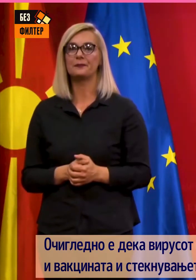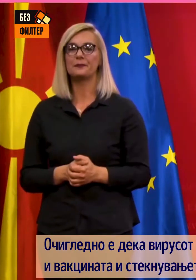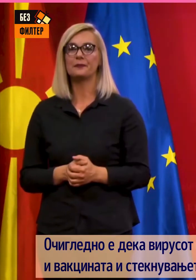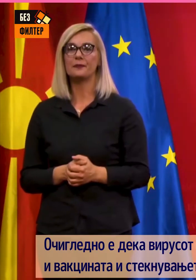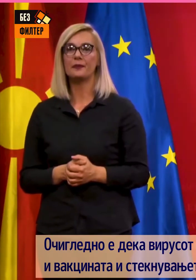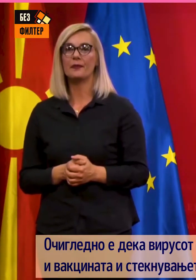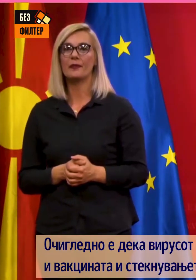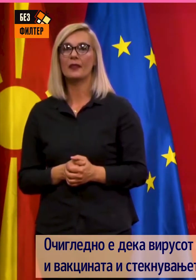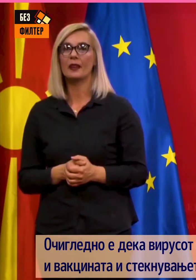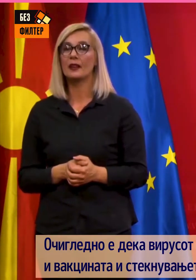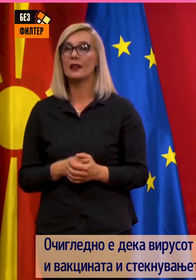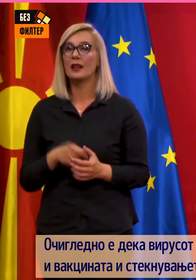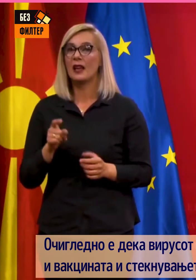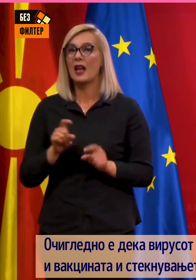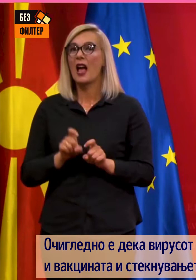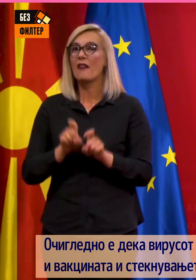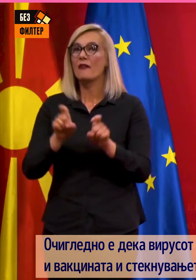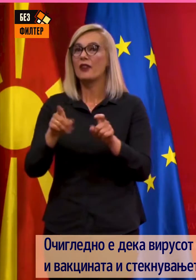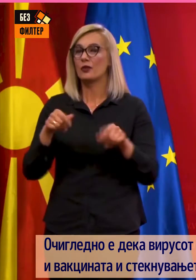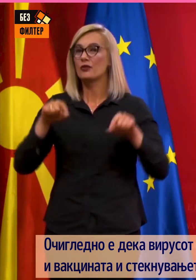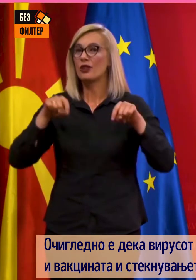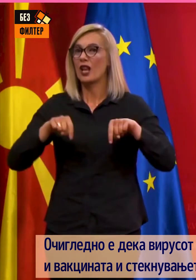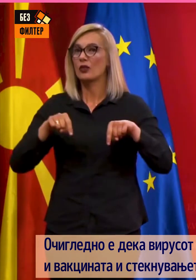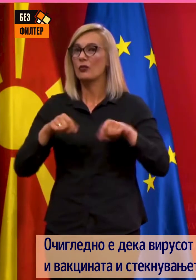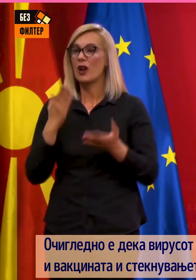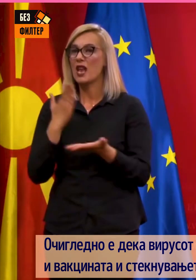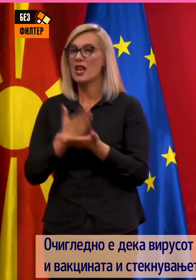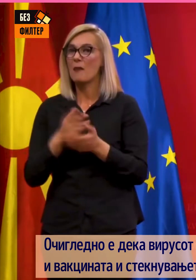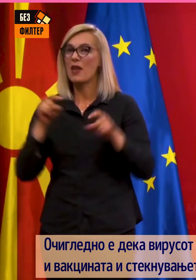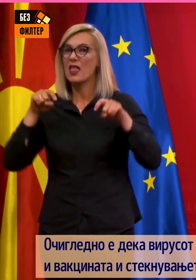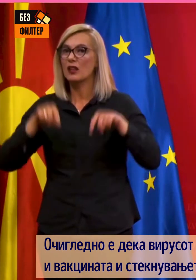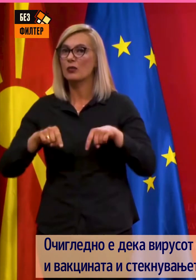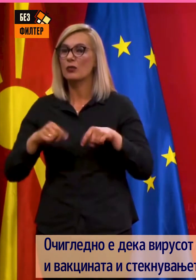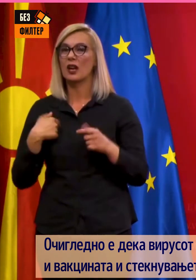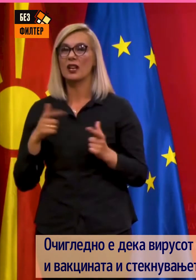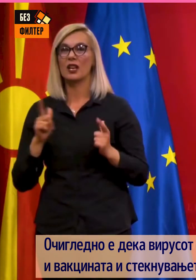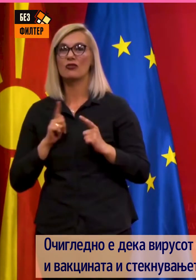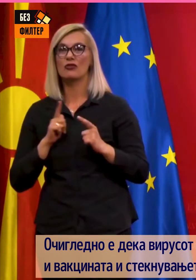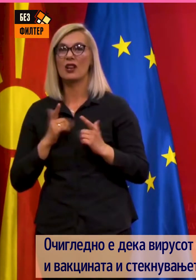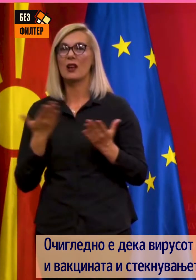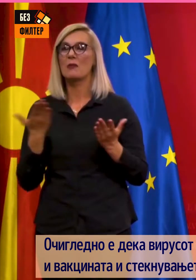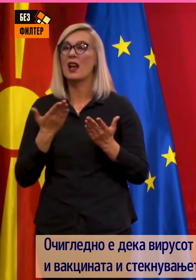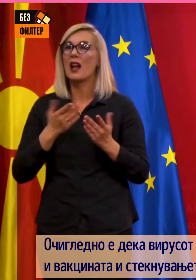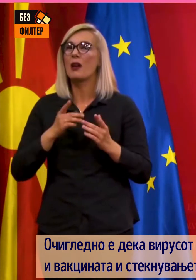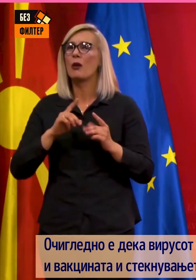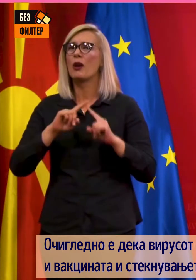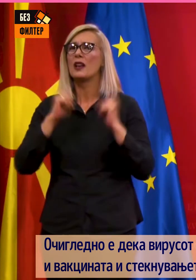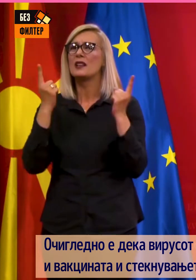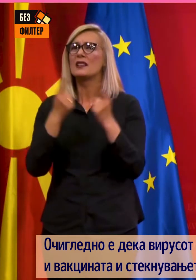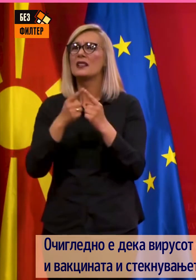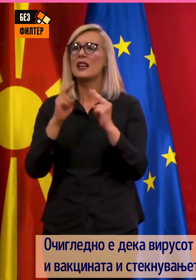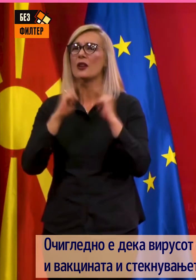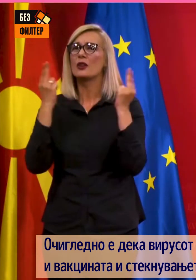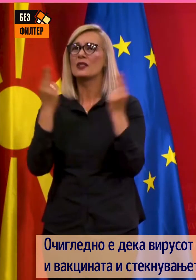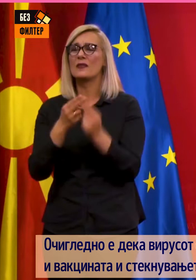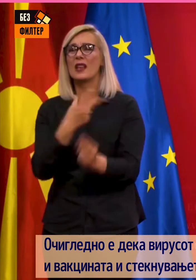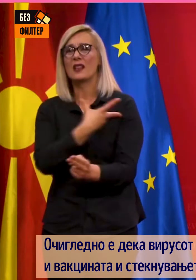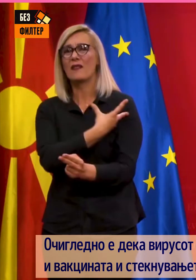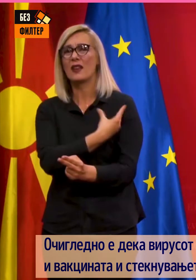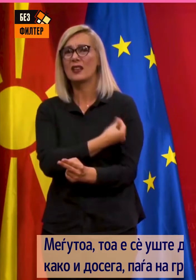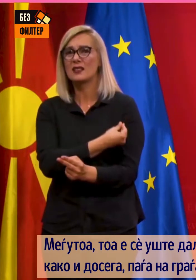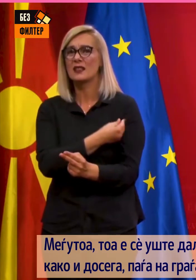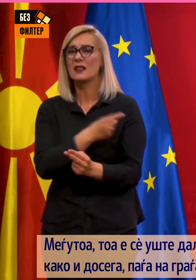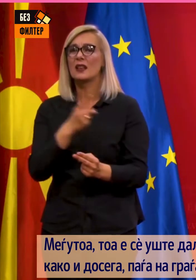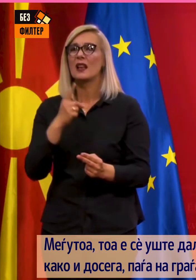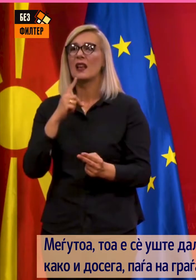Очигледно е дека вирусот е тука, дека ќе биде тука, веројатно ќе ја чекаме исто како и целиот свет, и вакцината, и стекнувањето на